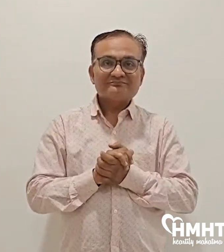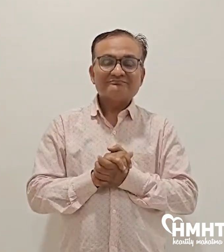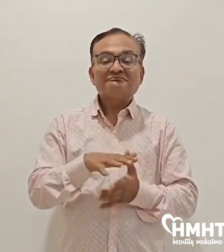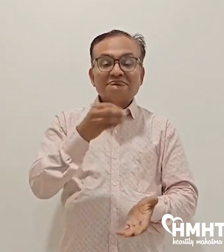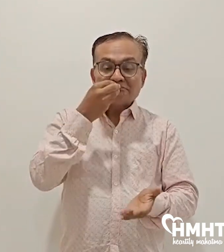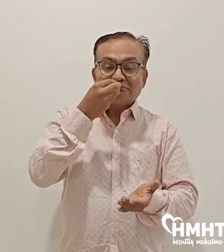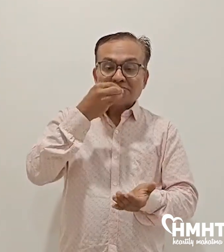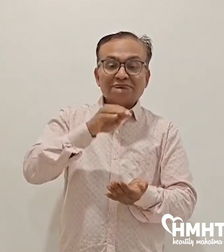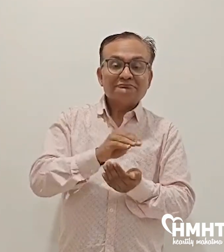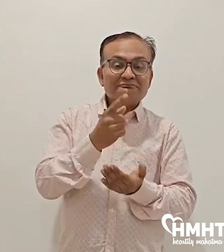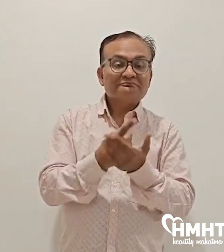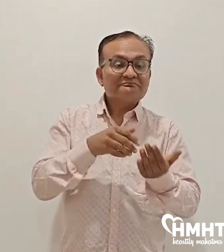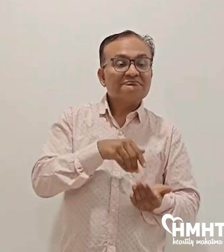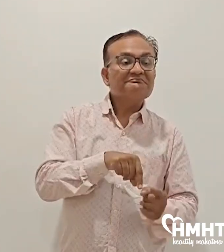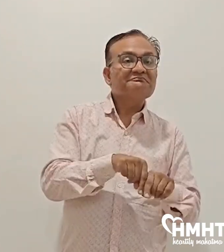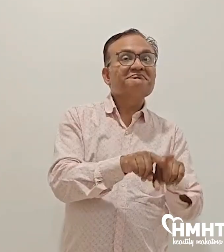Let's hear what he says.